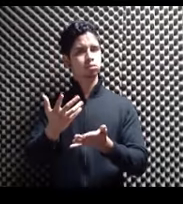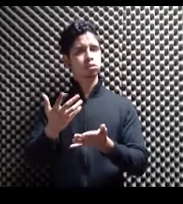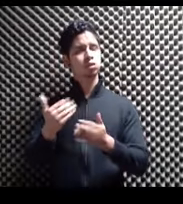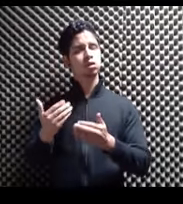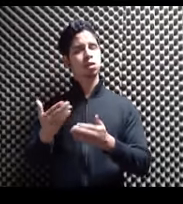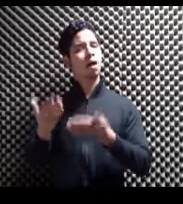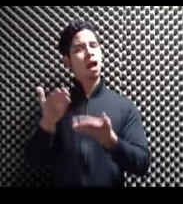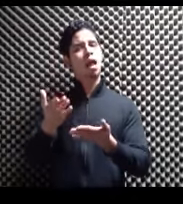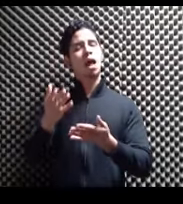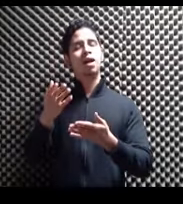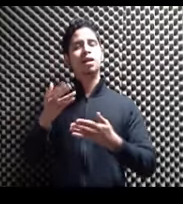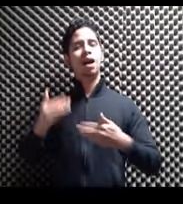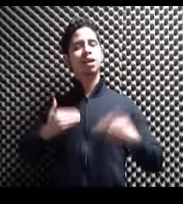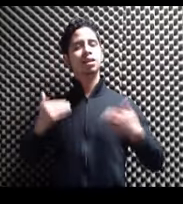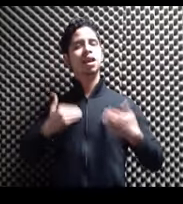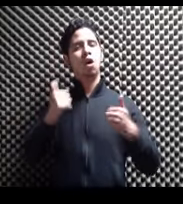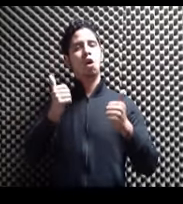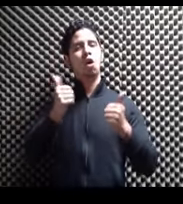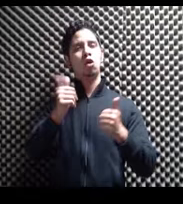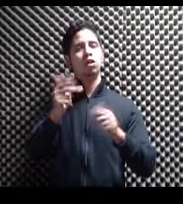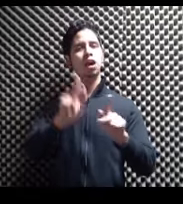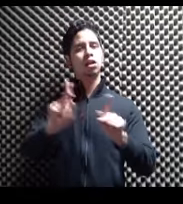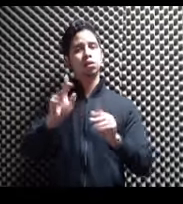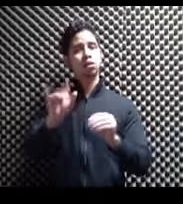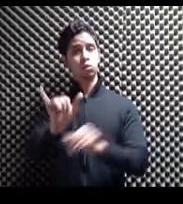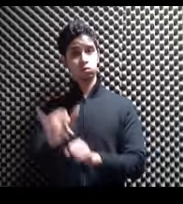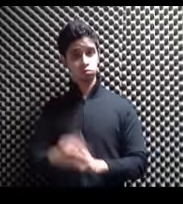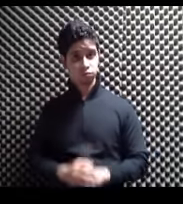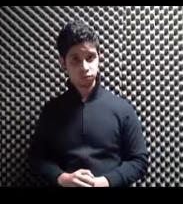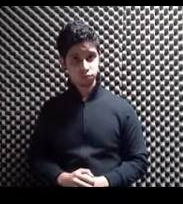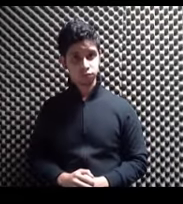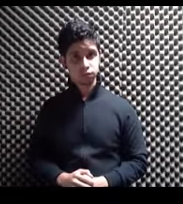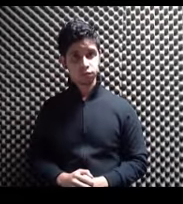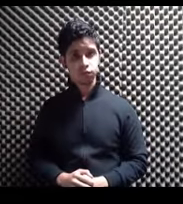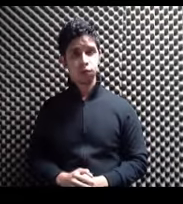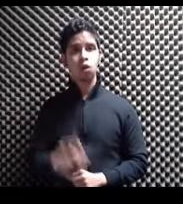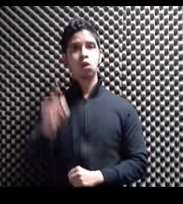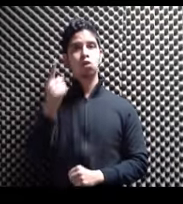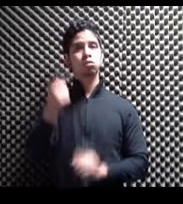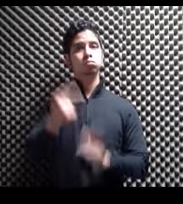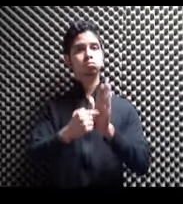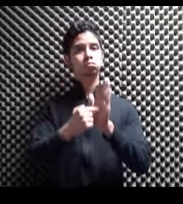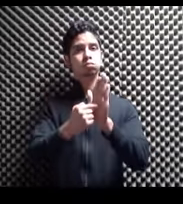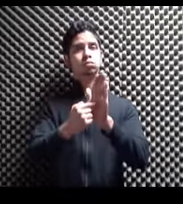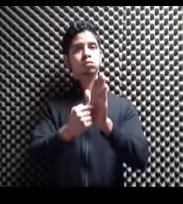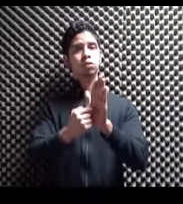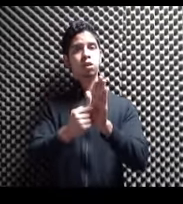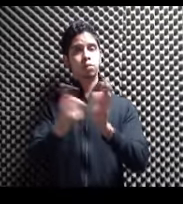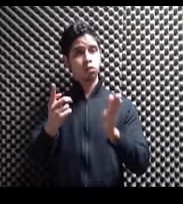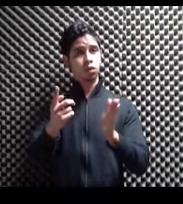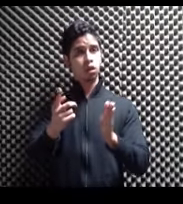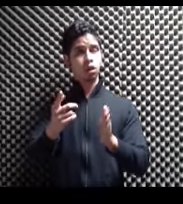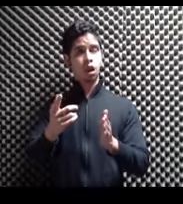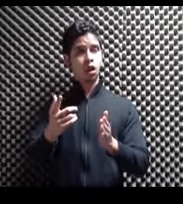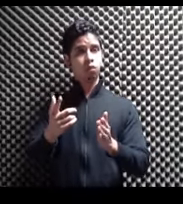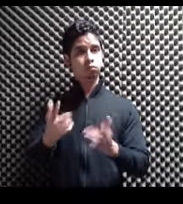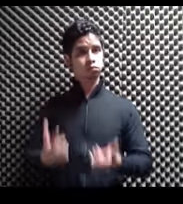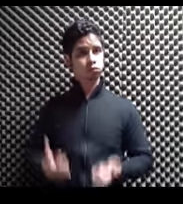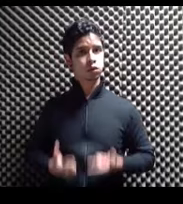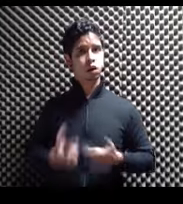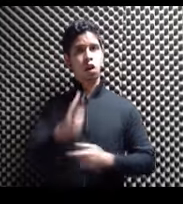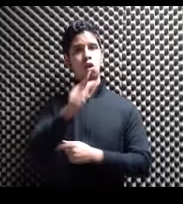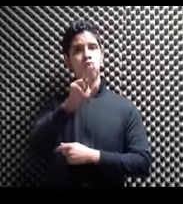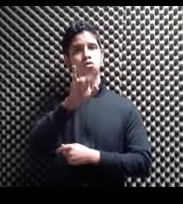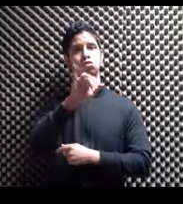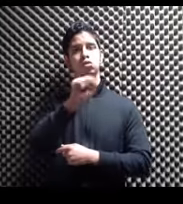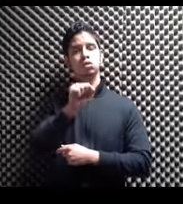Y un aspecto de la vida de Luis Raúl es el amor por las mascotas. Oh, así que, definitivo. Sí, y hoy entonces fíjate cómo hicimos hoy